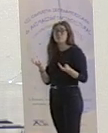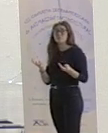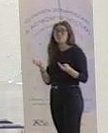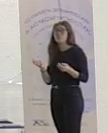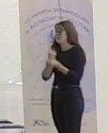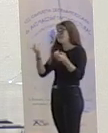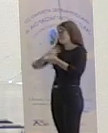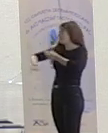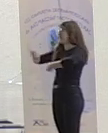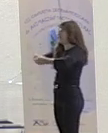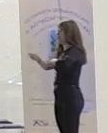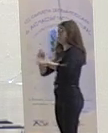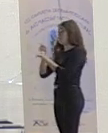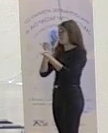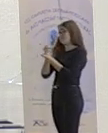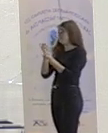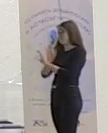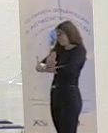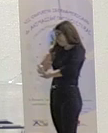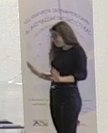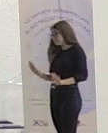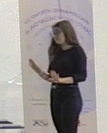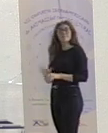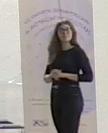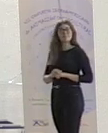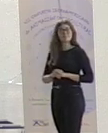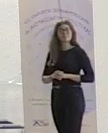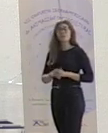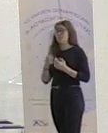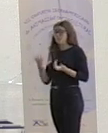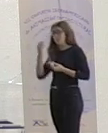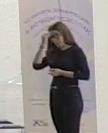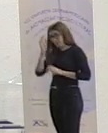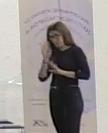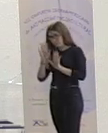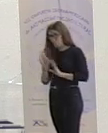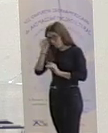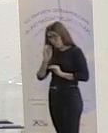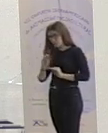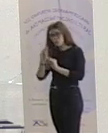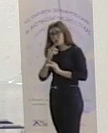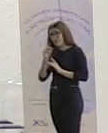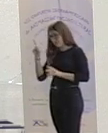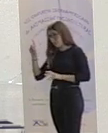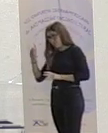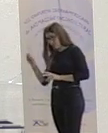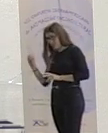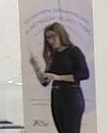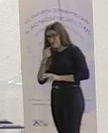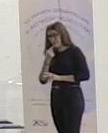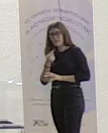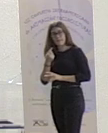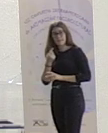que es del mercado laboral, del mercado, digamos, neoliberal. Y entonces él dice que el activismo ha quedado relegado